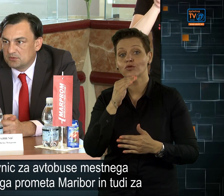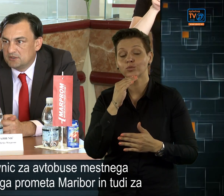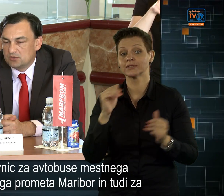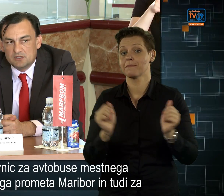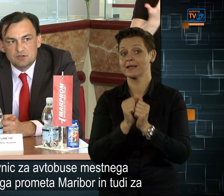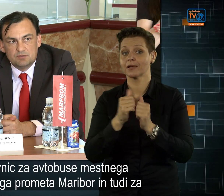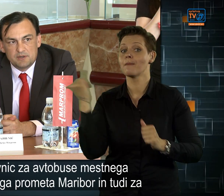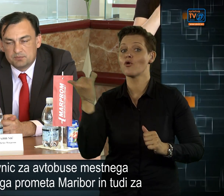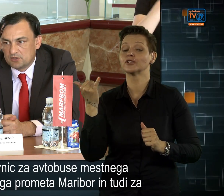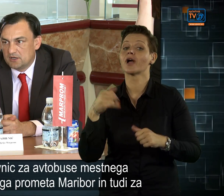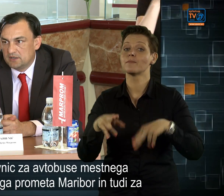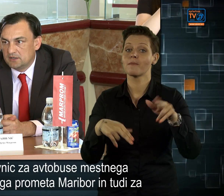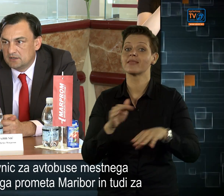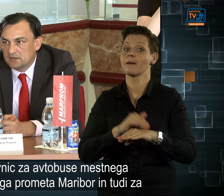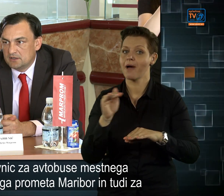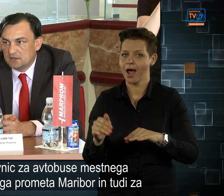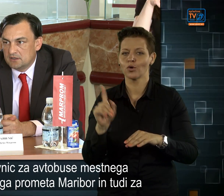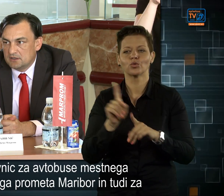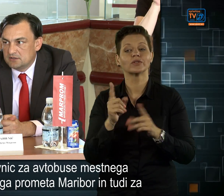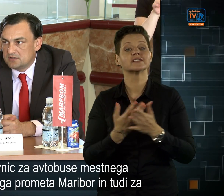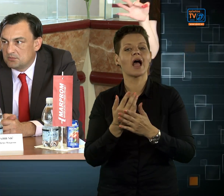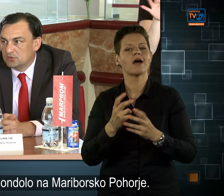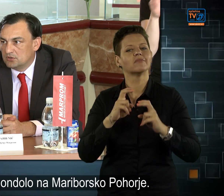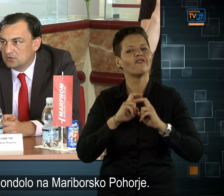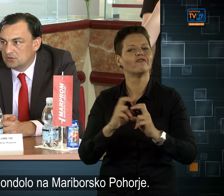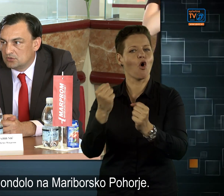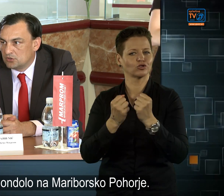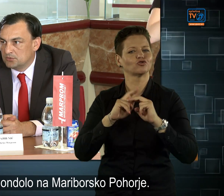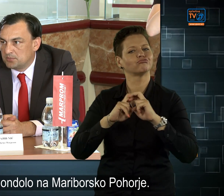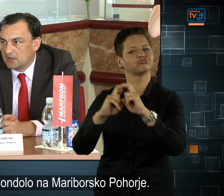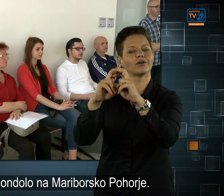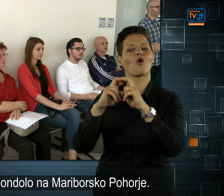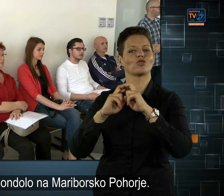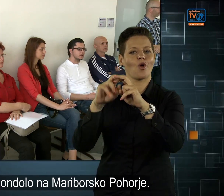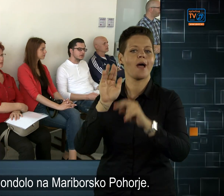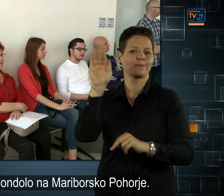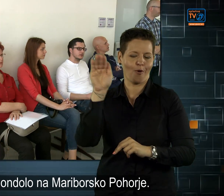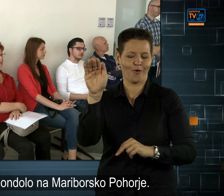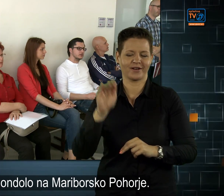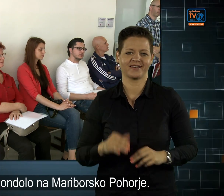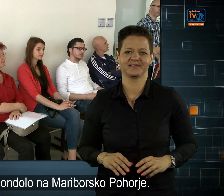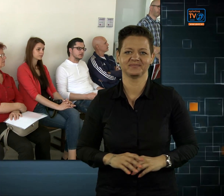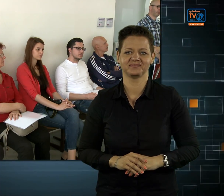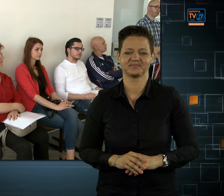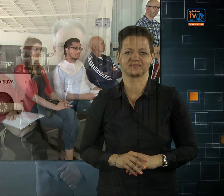mestnega potniškega prometa Maribor in tudi za vožnjo z gondolo na Mariborsko Pohorje.